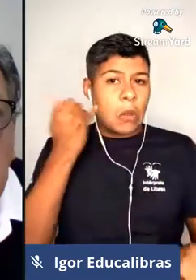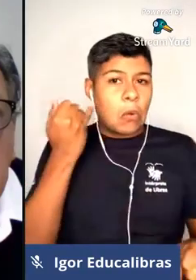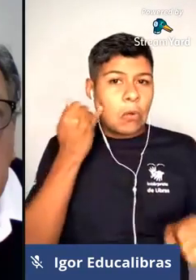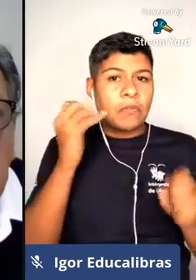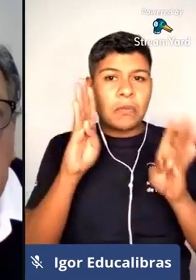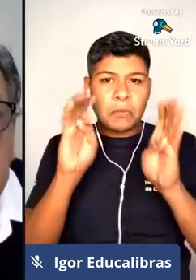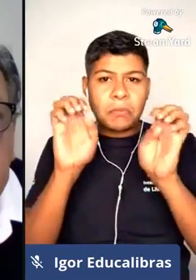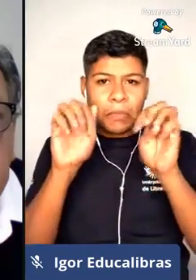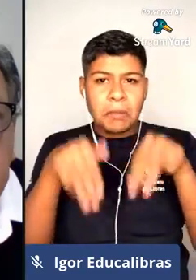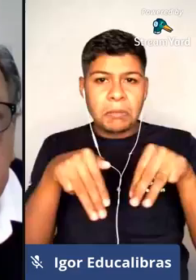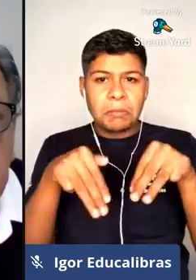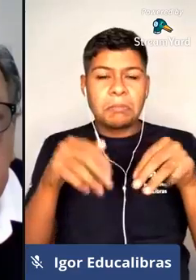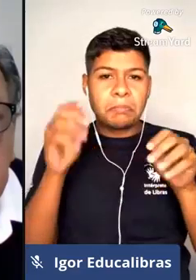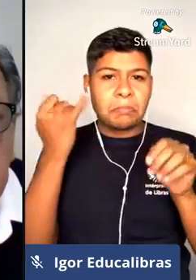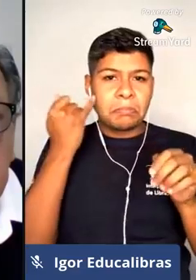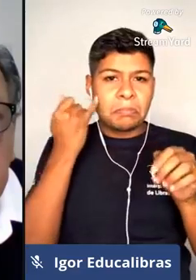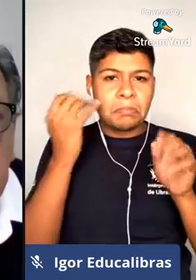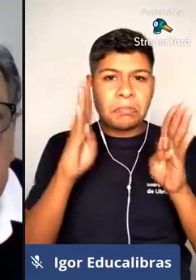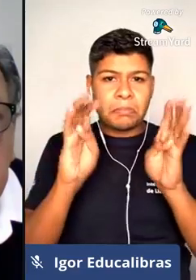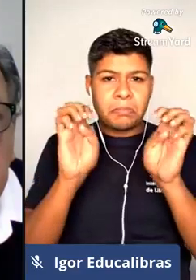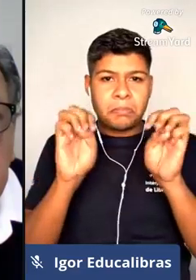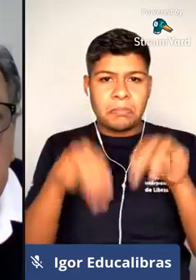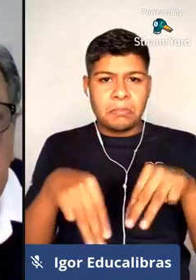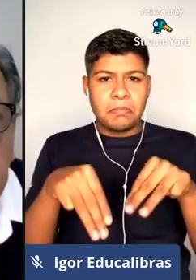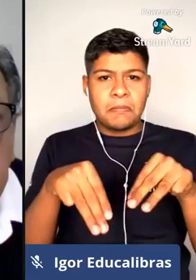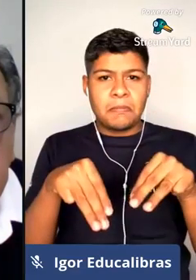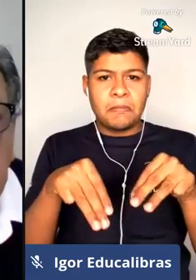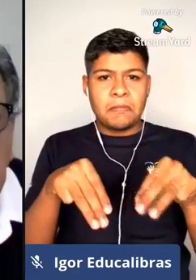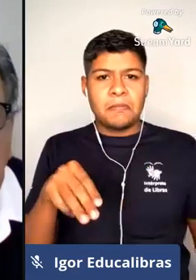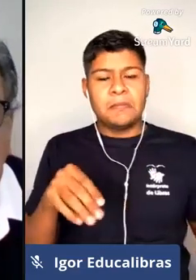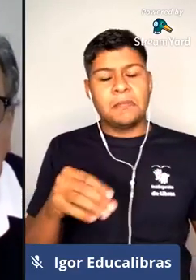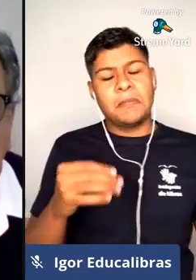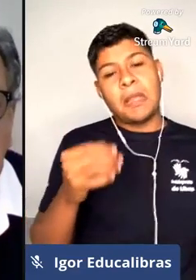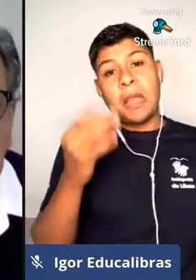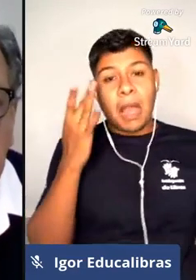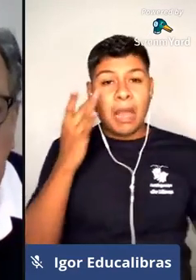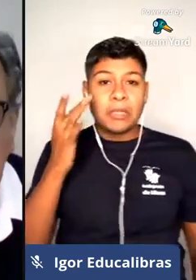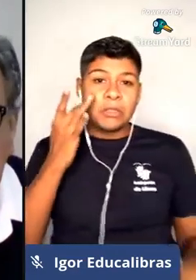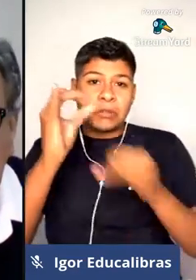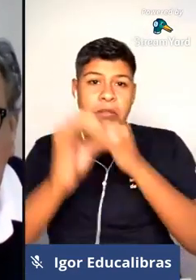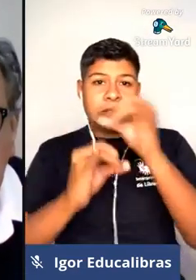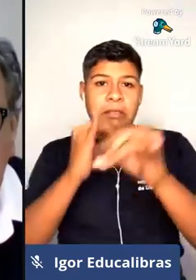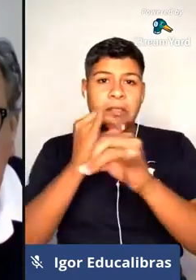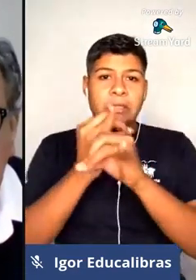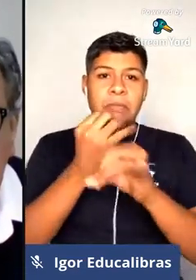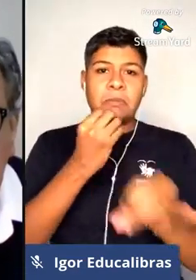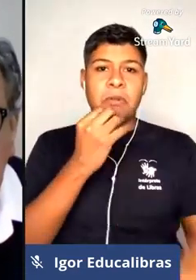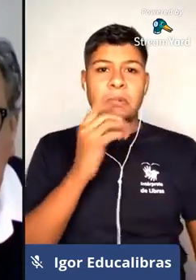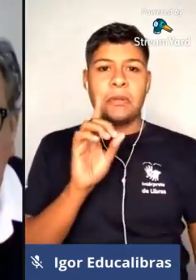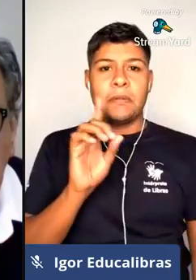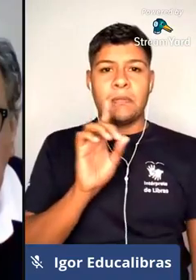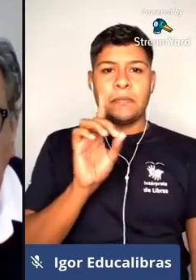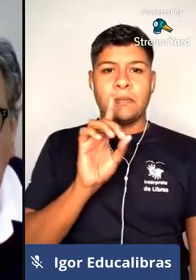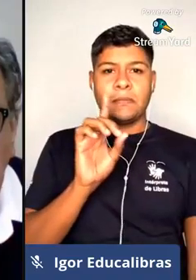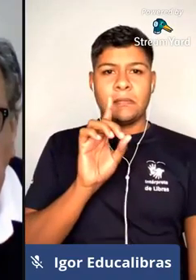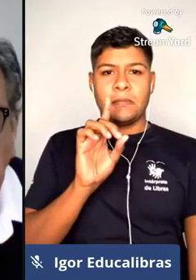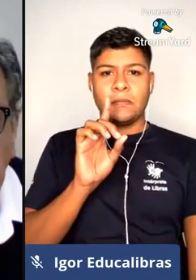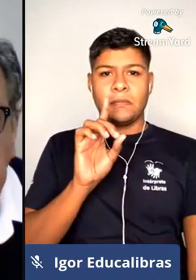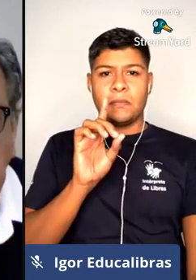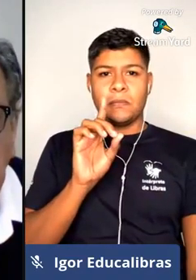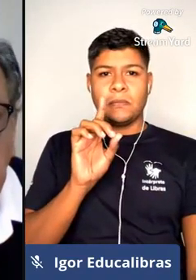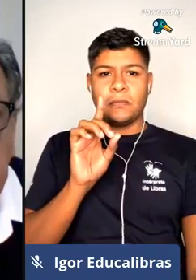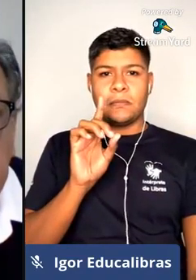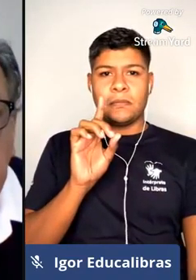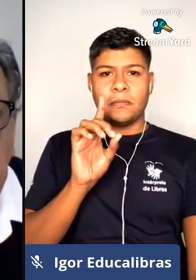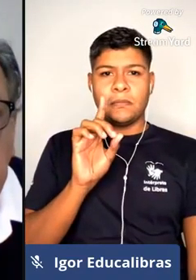aqui. Eu acho que é a sua conexão, viu, que não está muito boa. Não. É nós que estamos recebendo ela. Eu estou